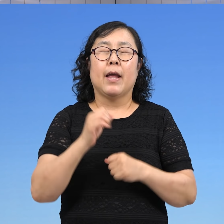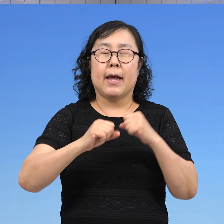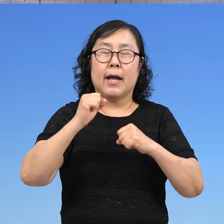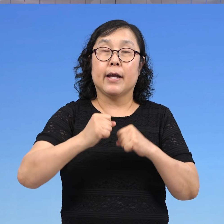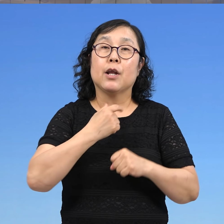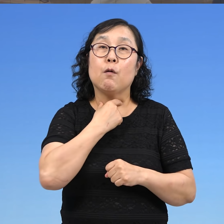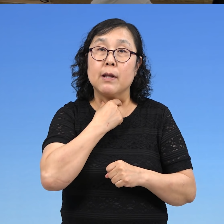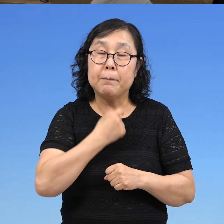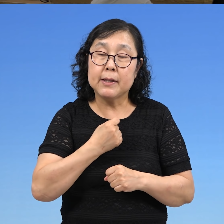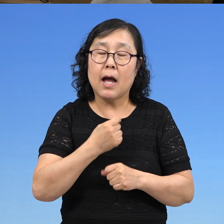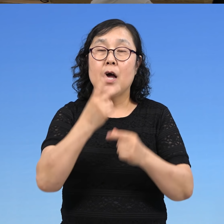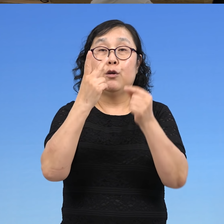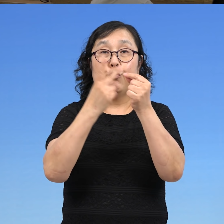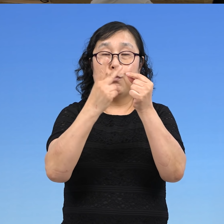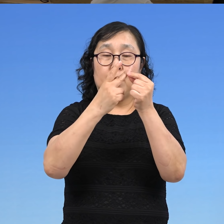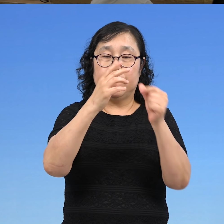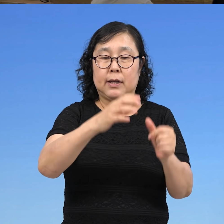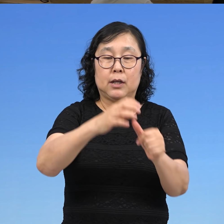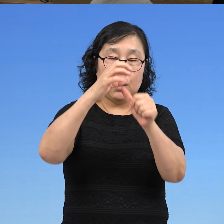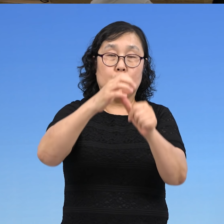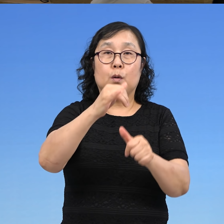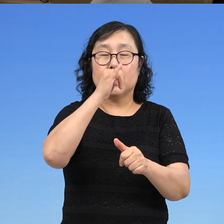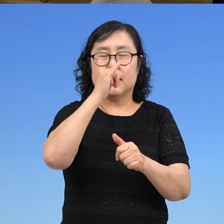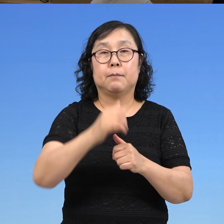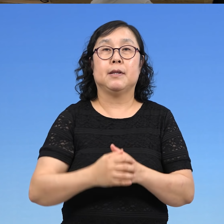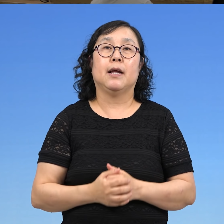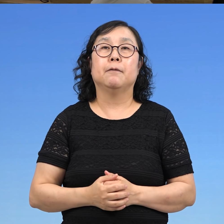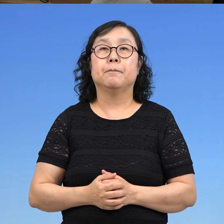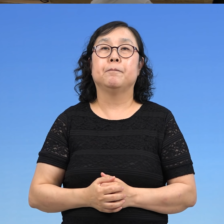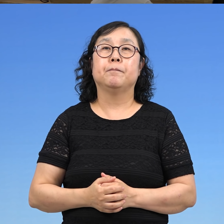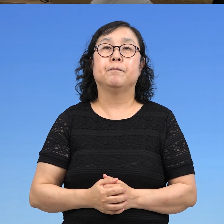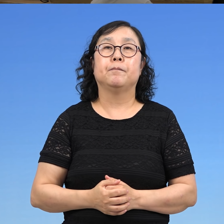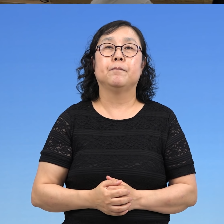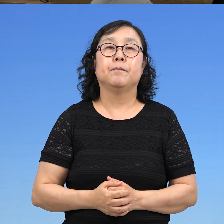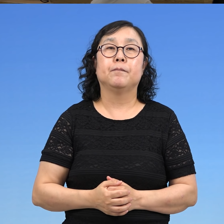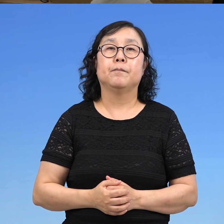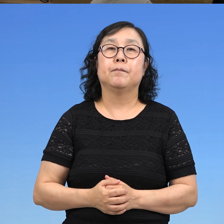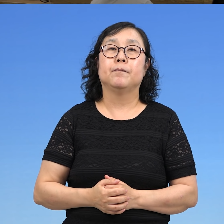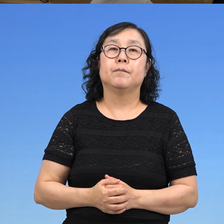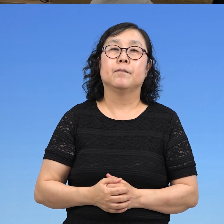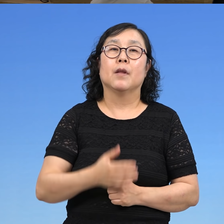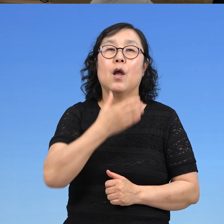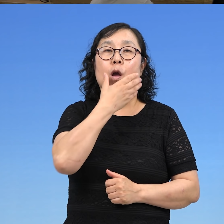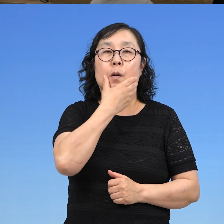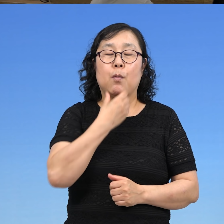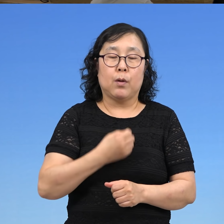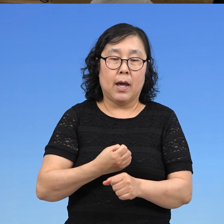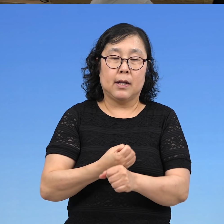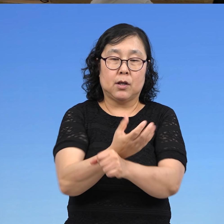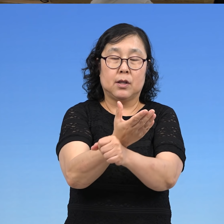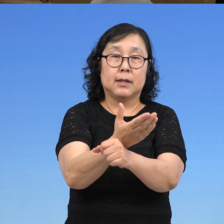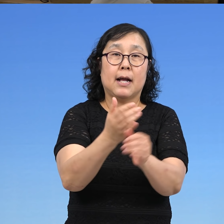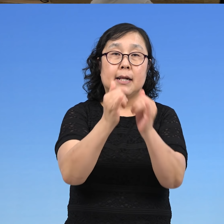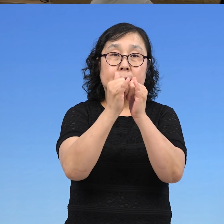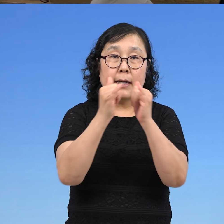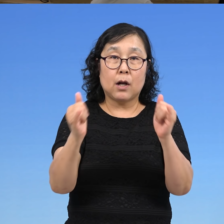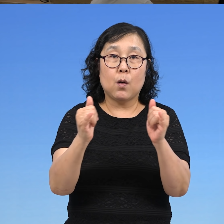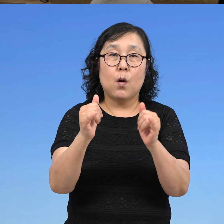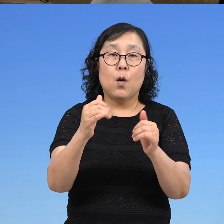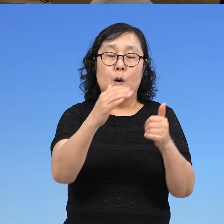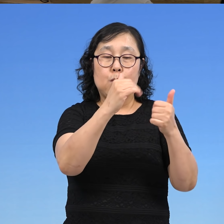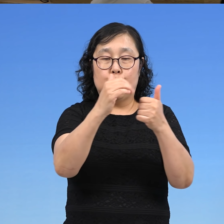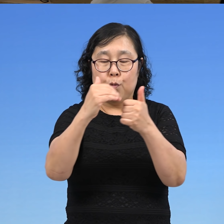그런가하면 은 이 두 번째 적용할 게 있는데요 두번째 적용이 뭐냐 이 폭에 전달자로 부름 받았음을